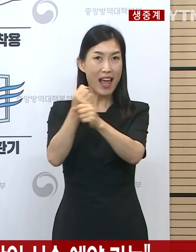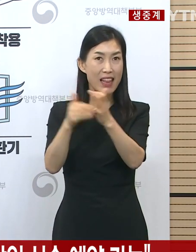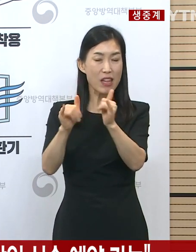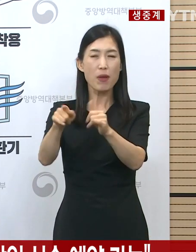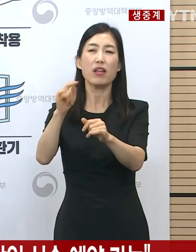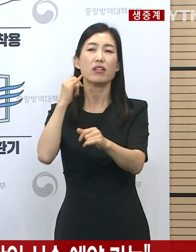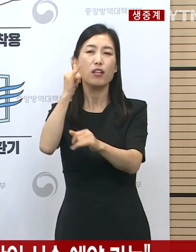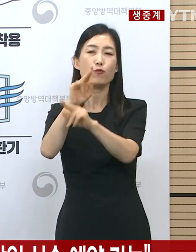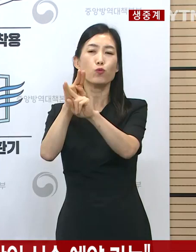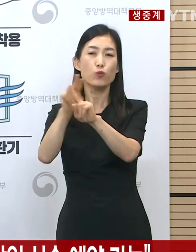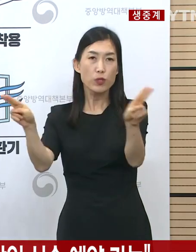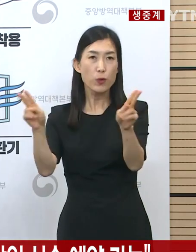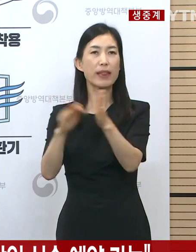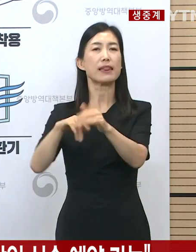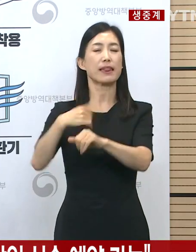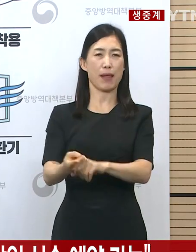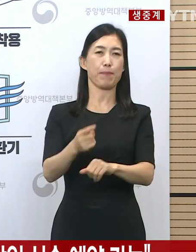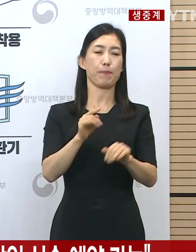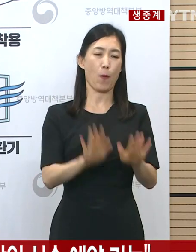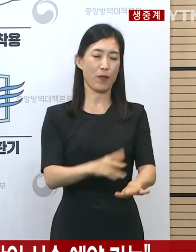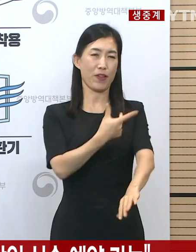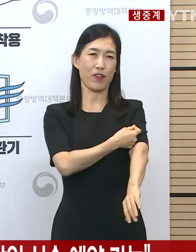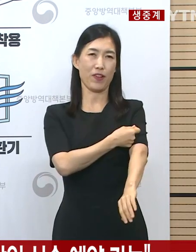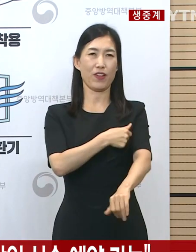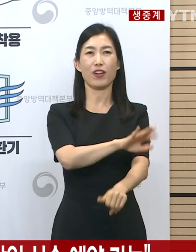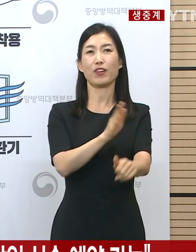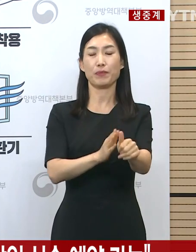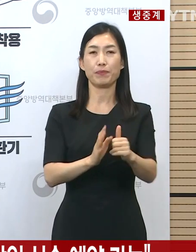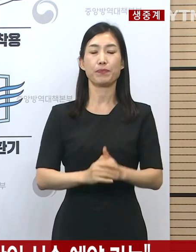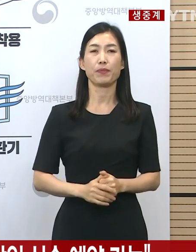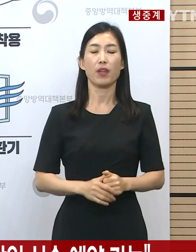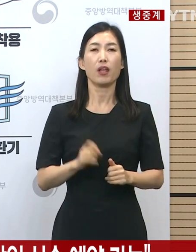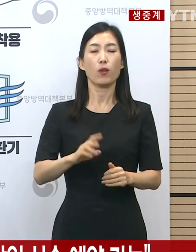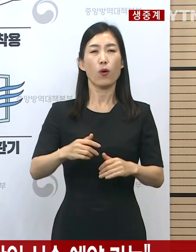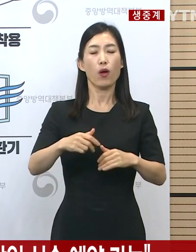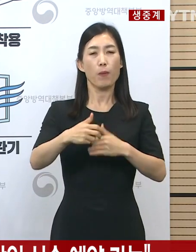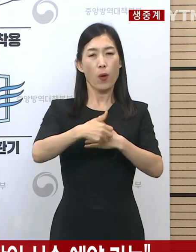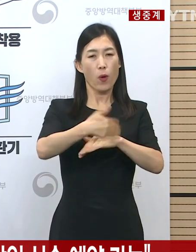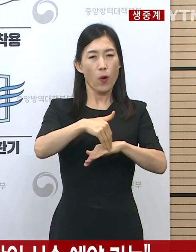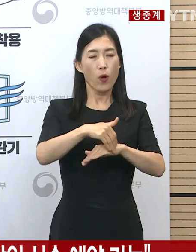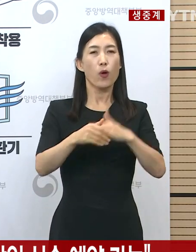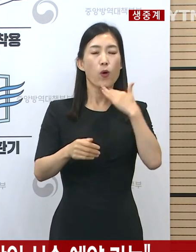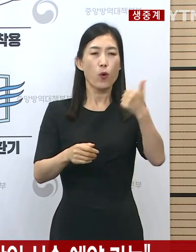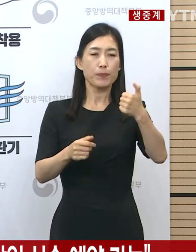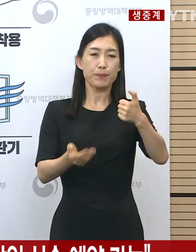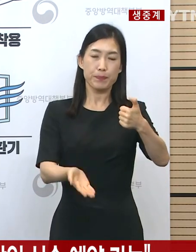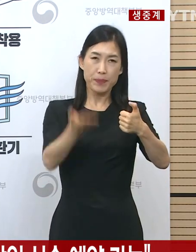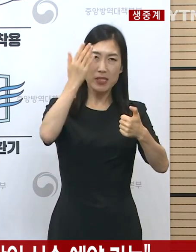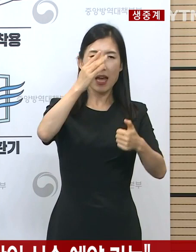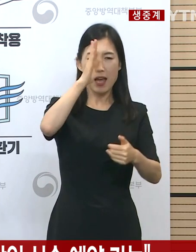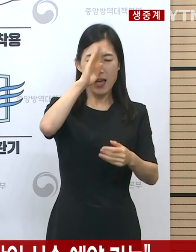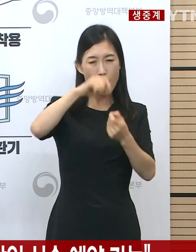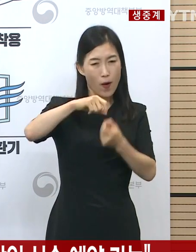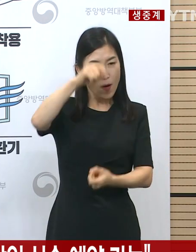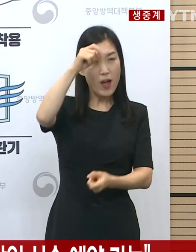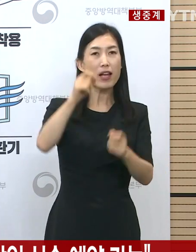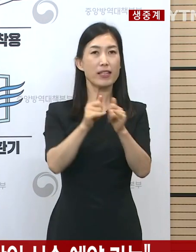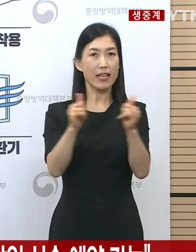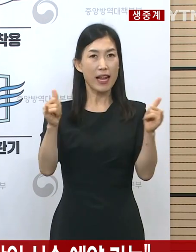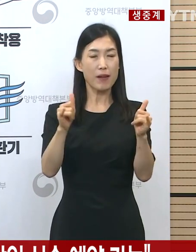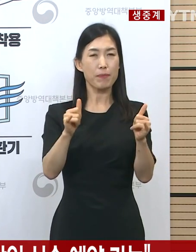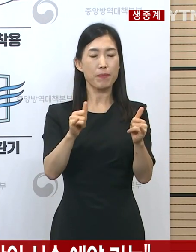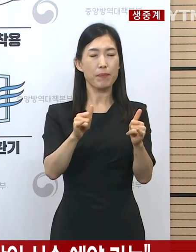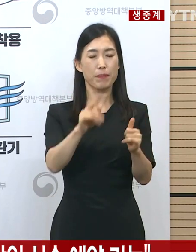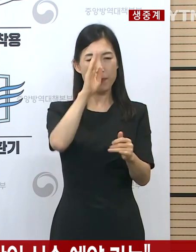때는 가능한 한 해당 의료기관을 이용하고 계시는 만성질환자 50세 이상 연령층을 우선적으로